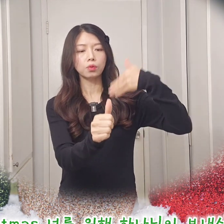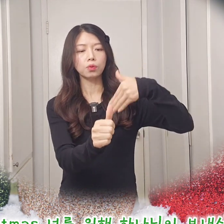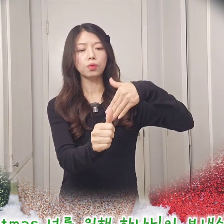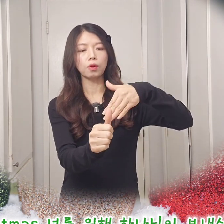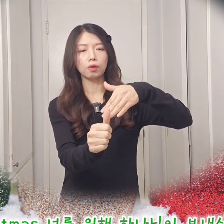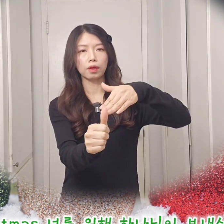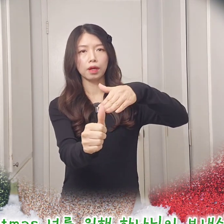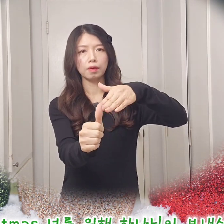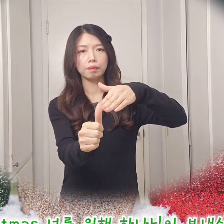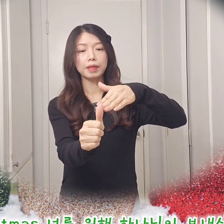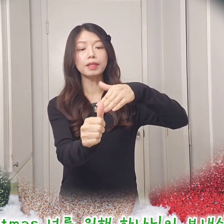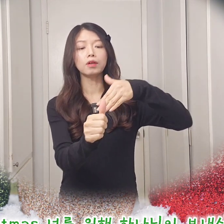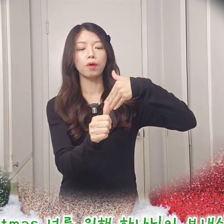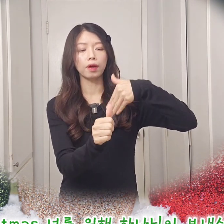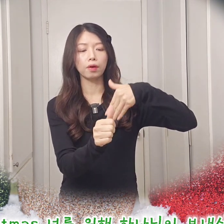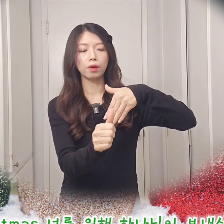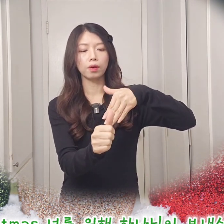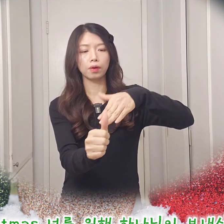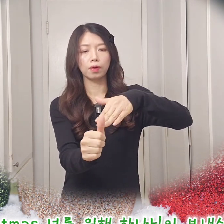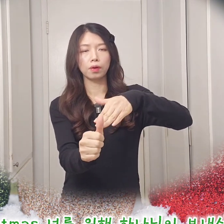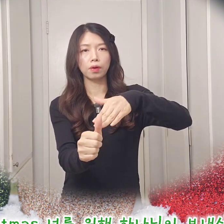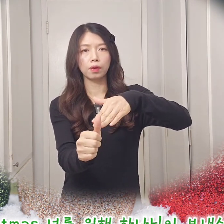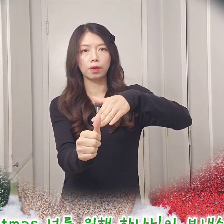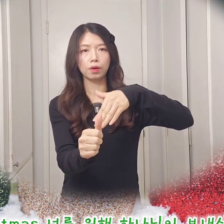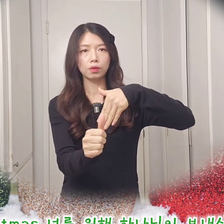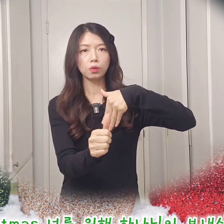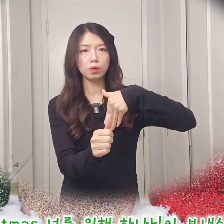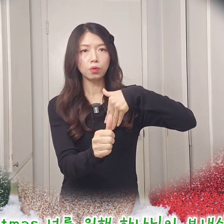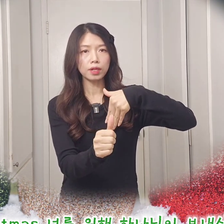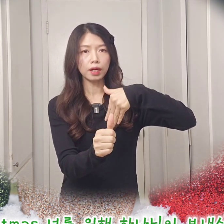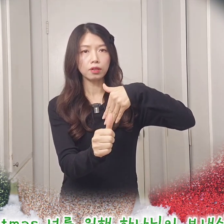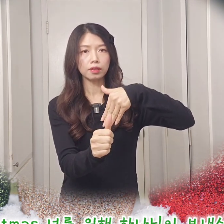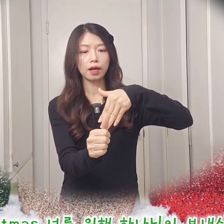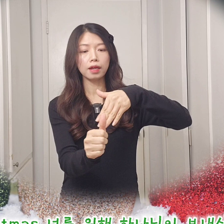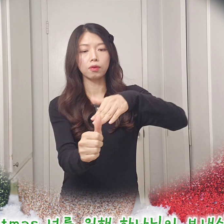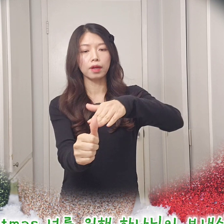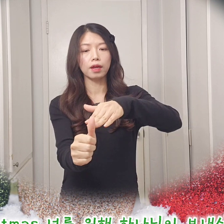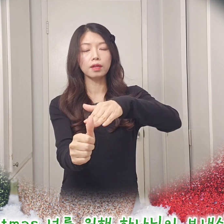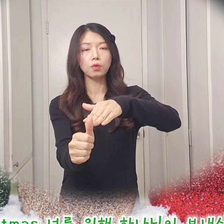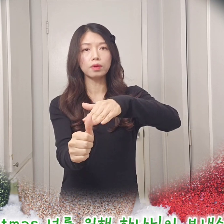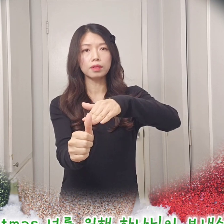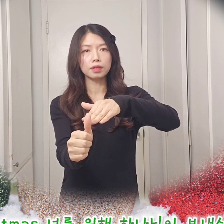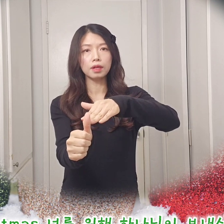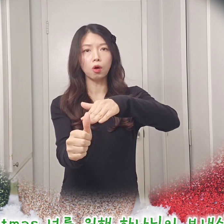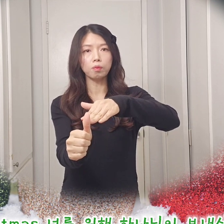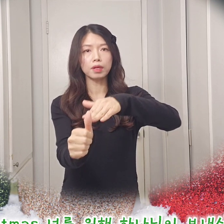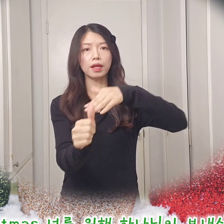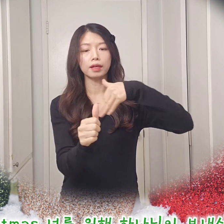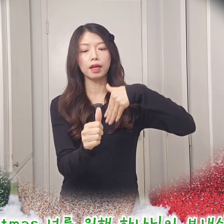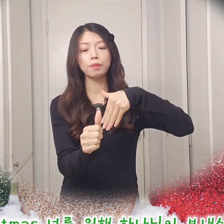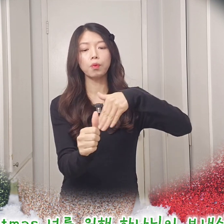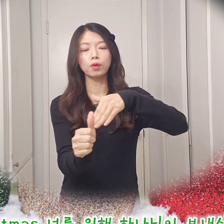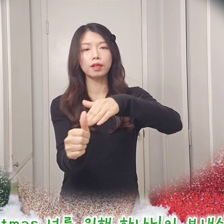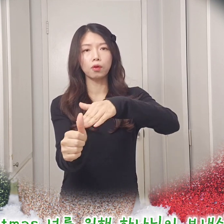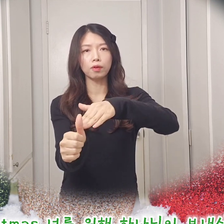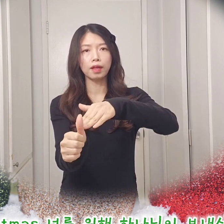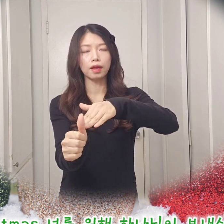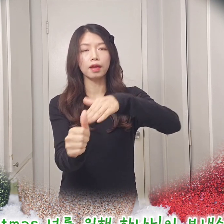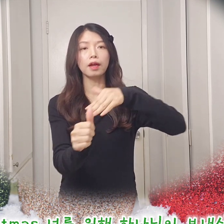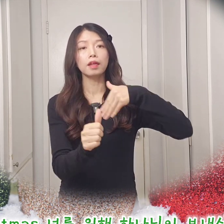손으로 이렇게 미는 거예요. 손동을 시작하셨다가 이렇게 손끝이 엄지에 닿게 보내는 건데 이건